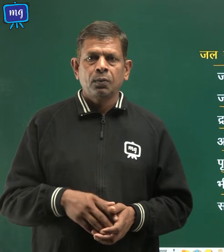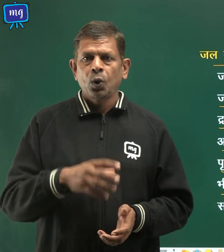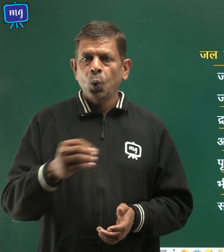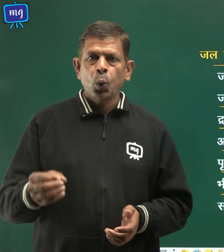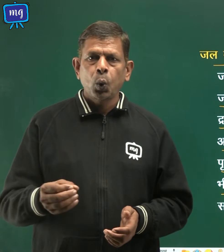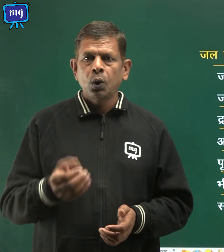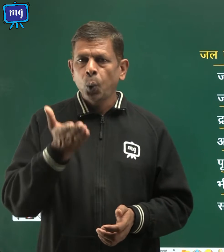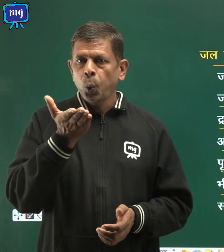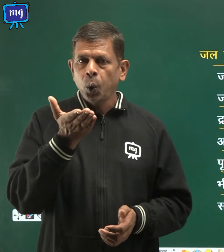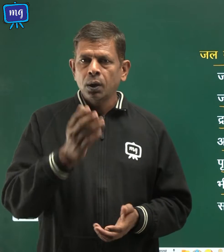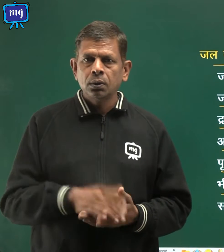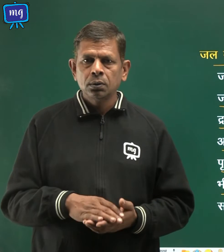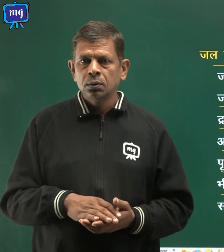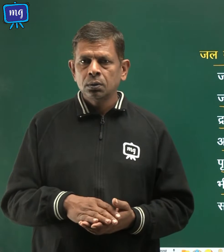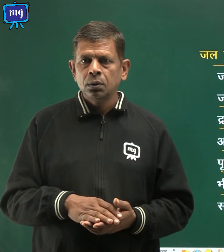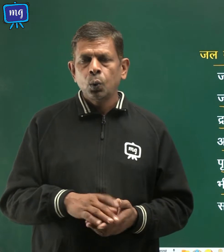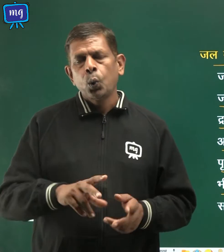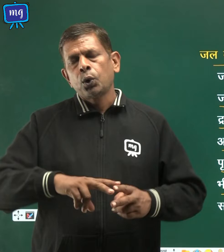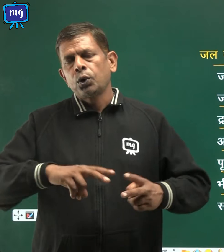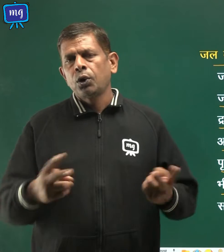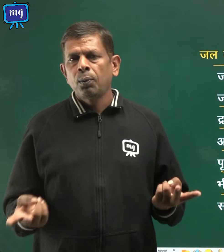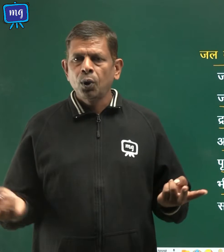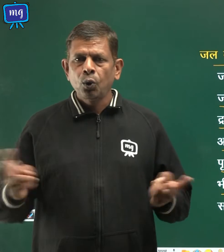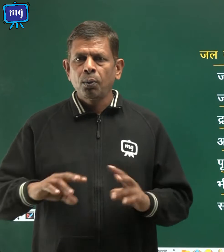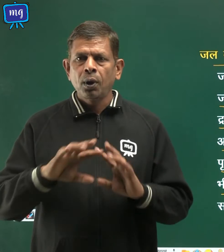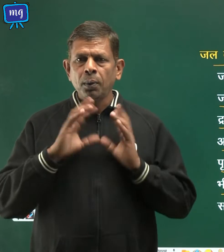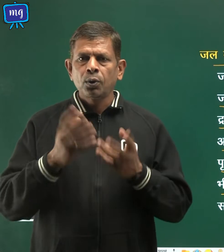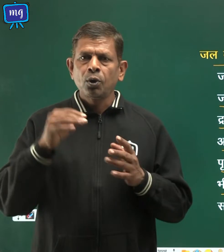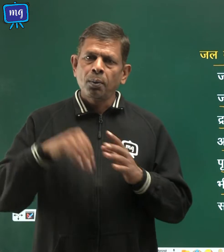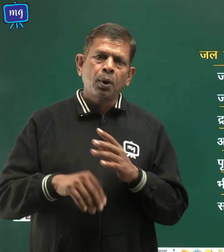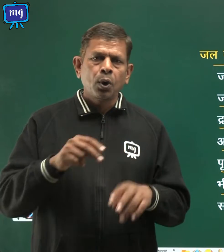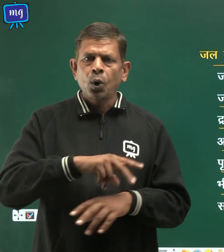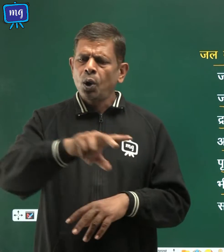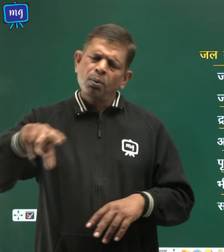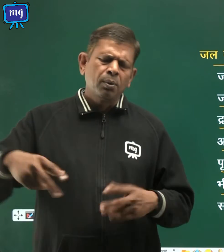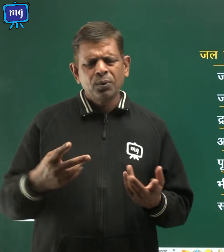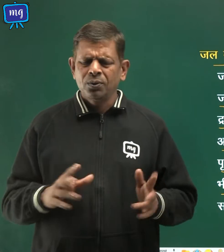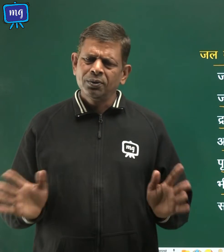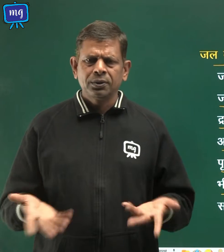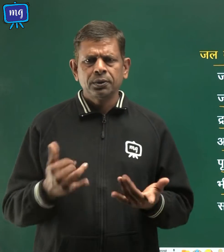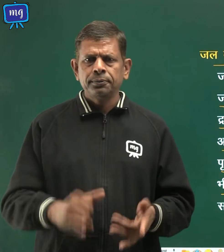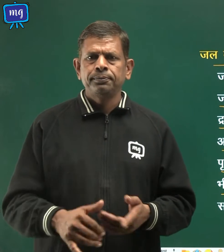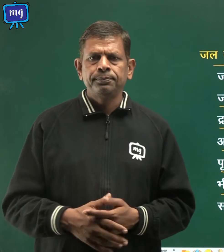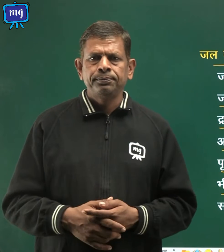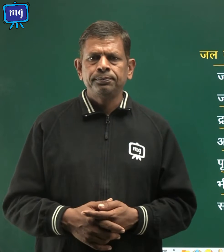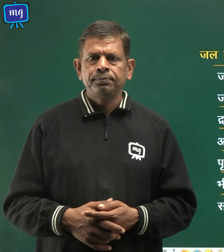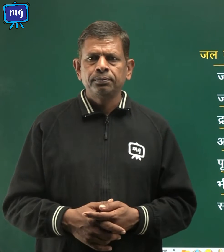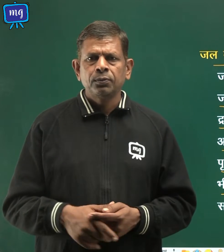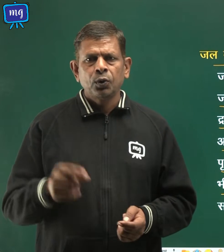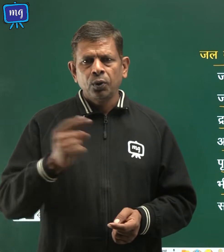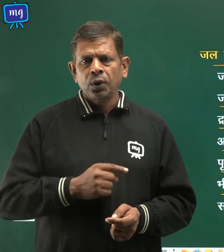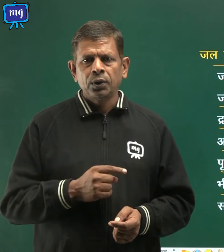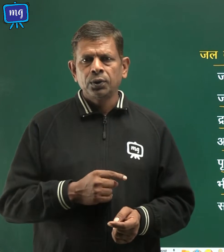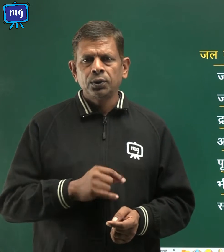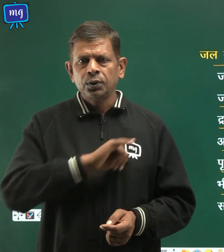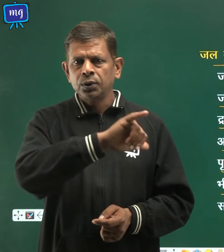और गैस किसी भी रूप में पृथ्वी में कहीं पर भी हो सकता है। तो इस